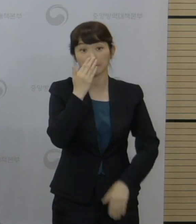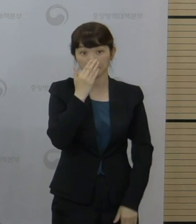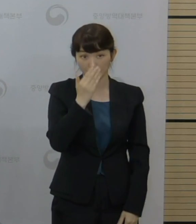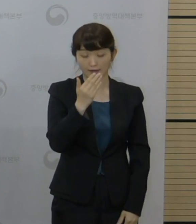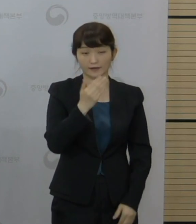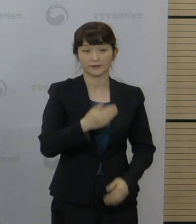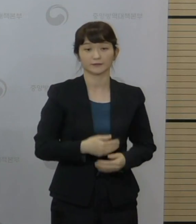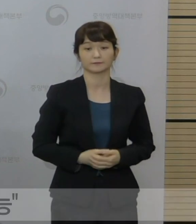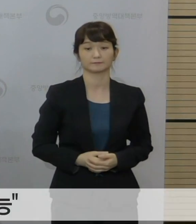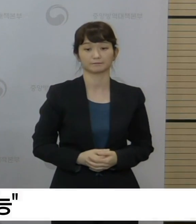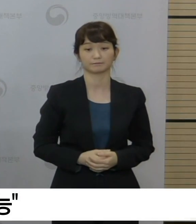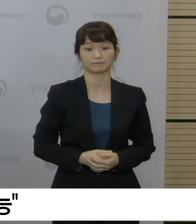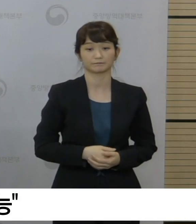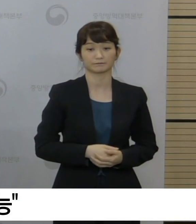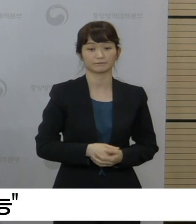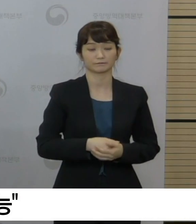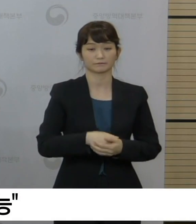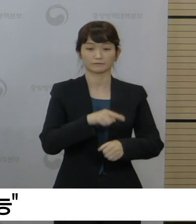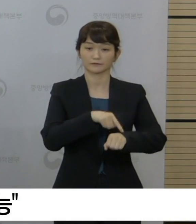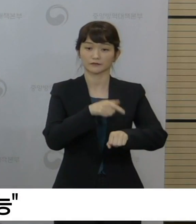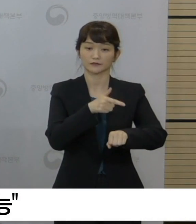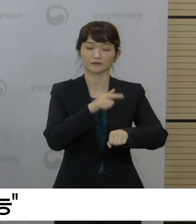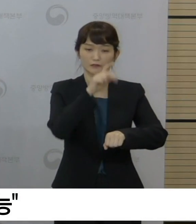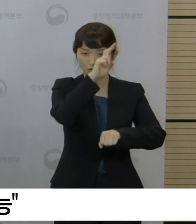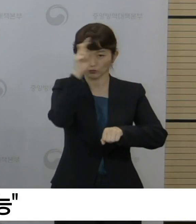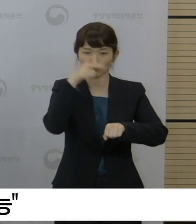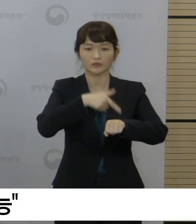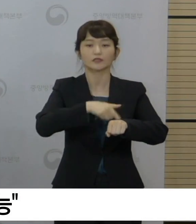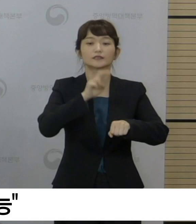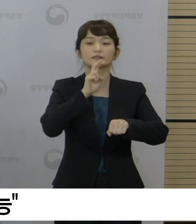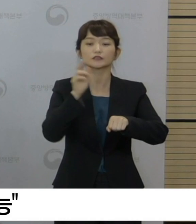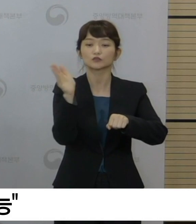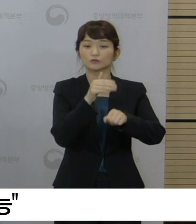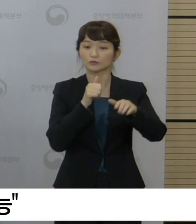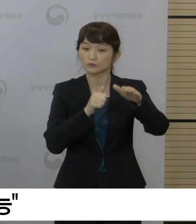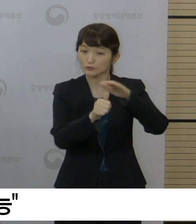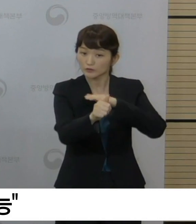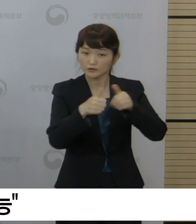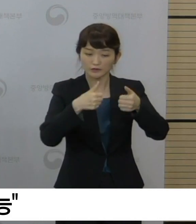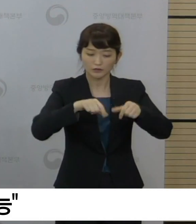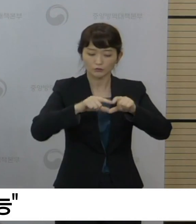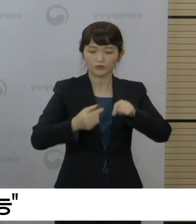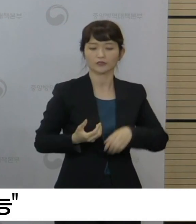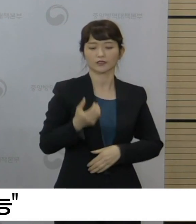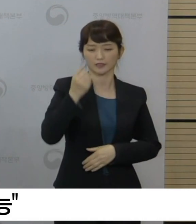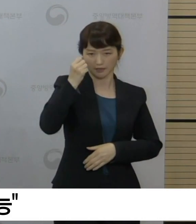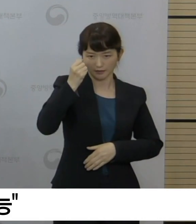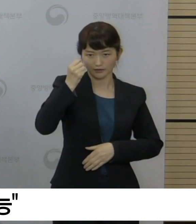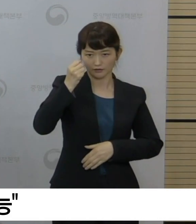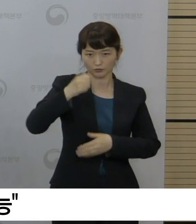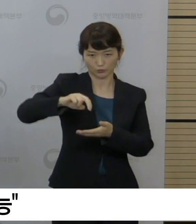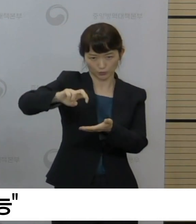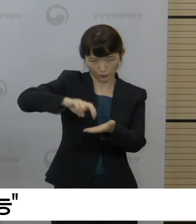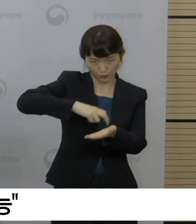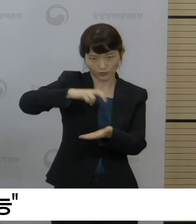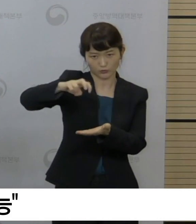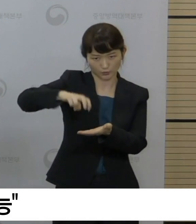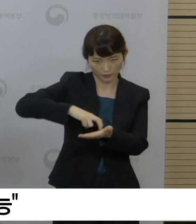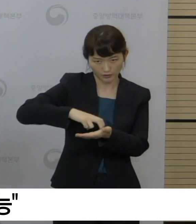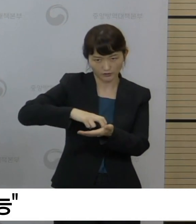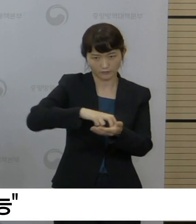있습니다. 18시 20분부터 외출이 가능하며 신분증과 함께 외출 안내 문자